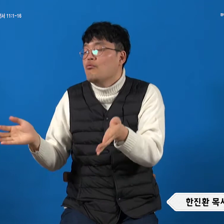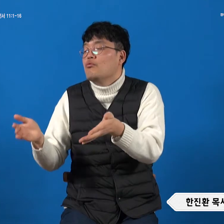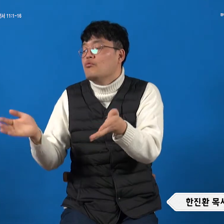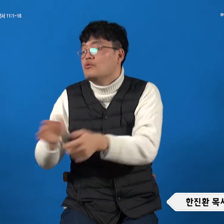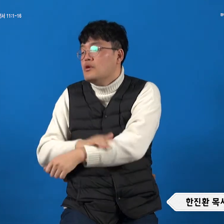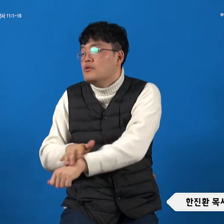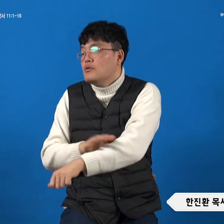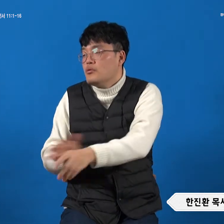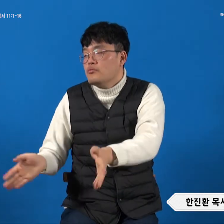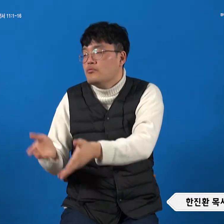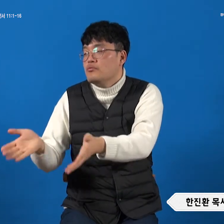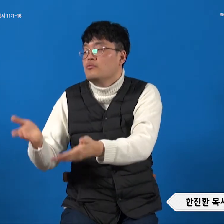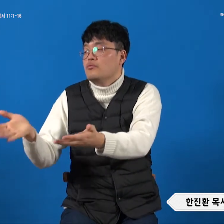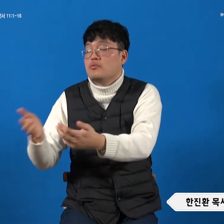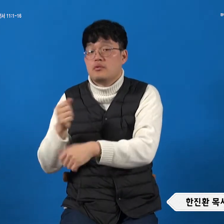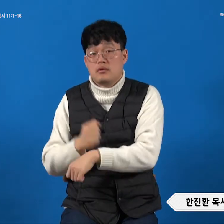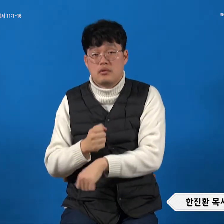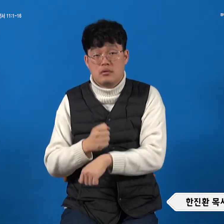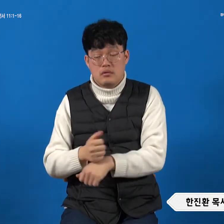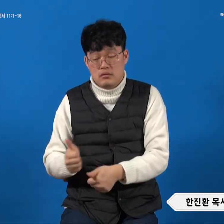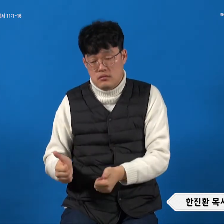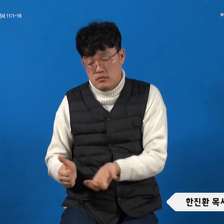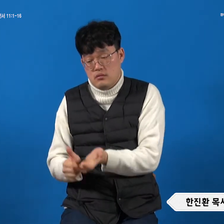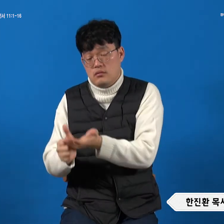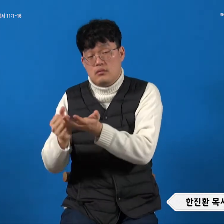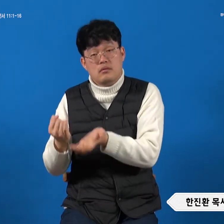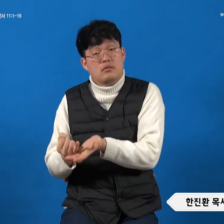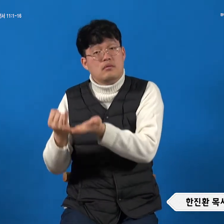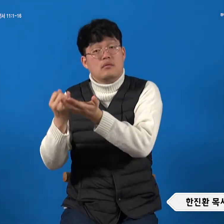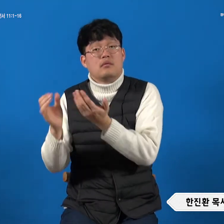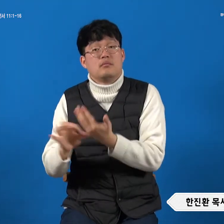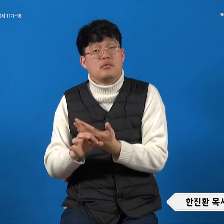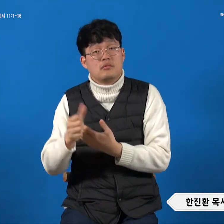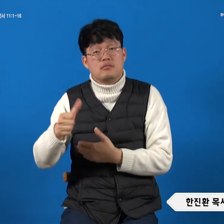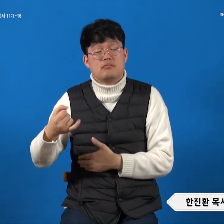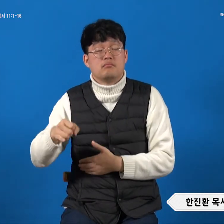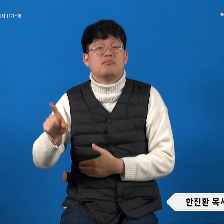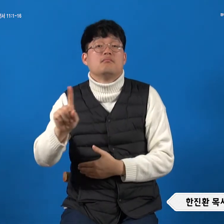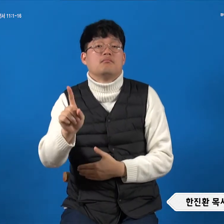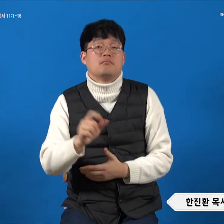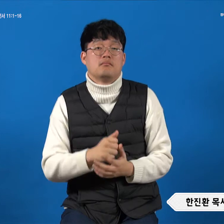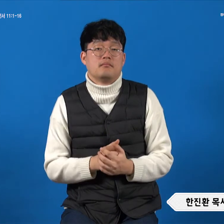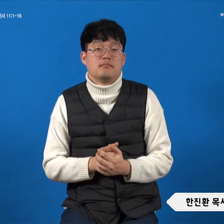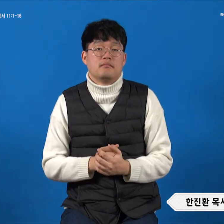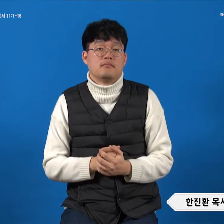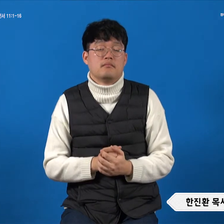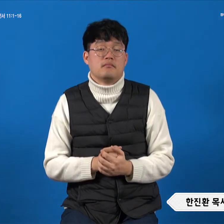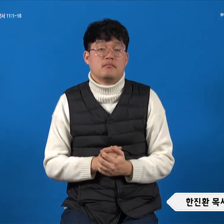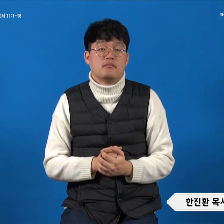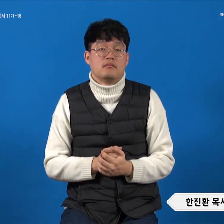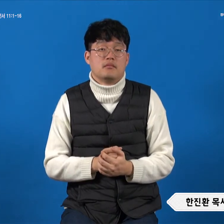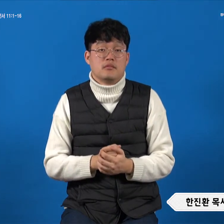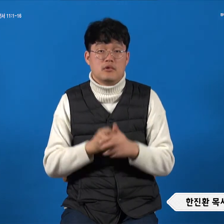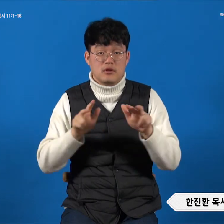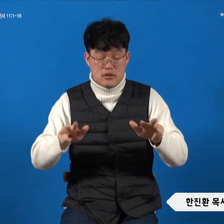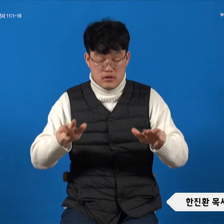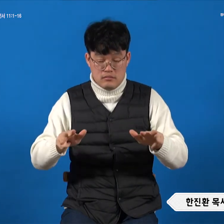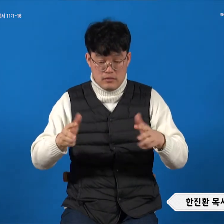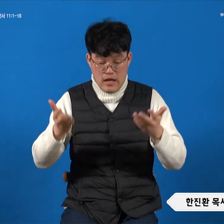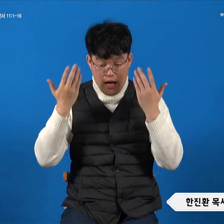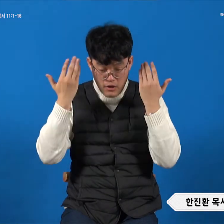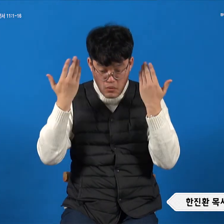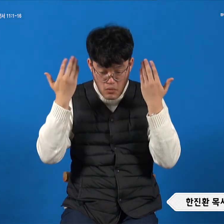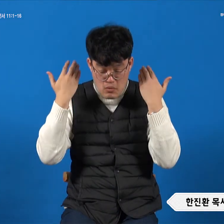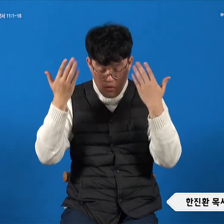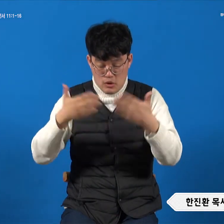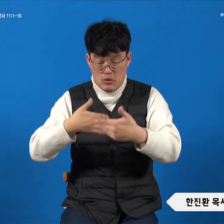무조건 오냐 잘했다 그렇게 애들을 길러보십시오. 애들이 어떻게 되는지. 교실이 다